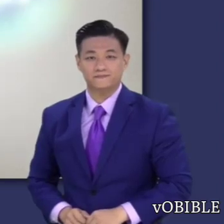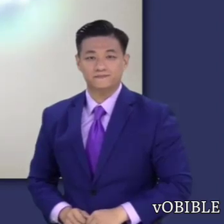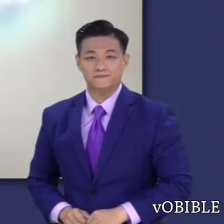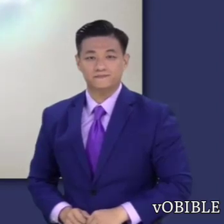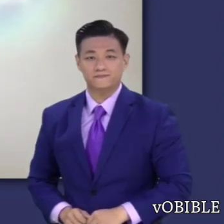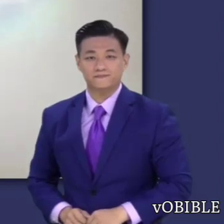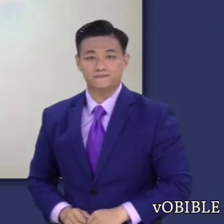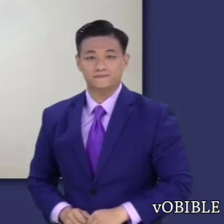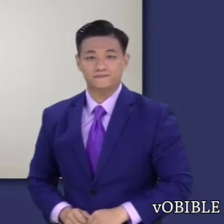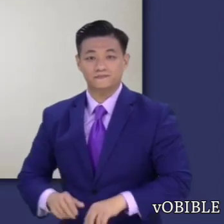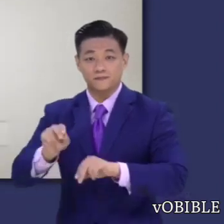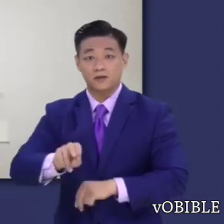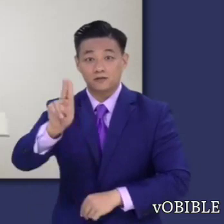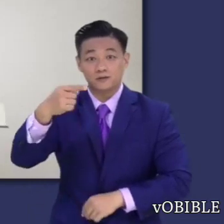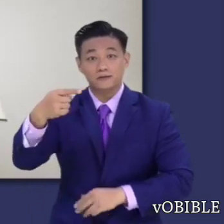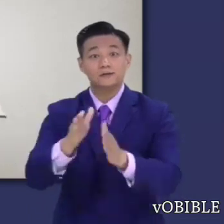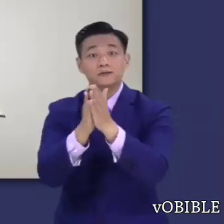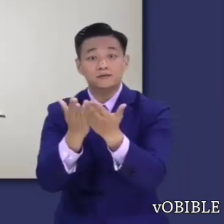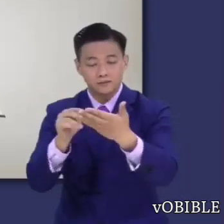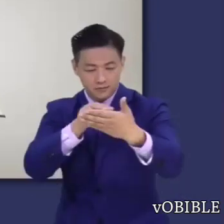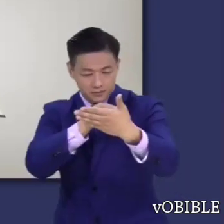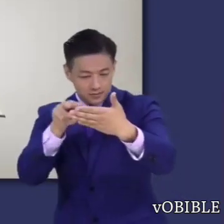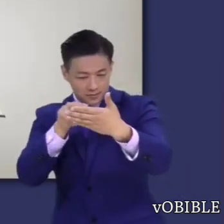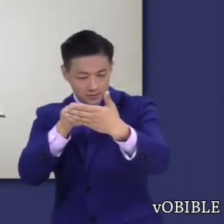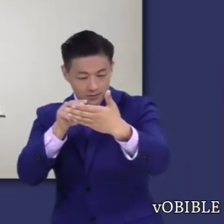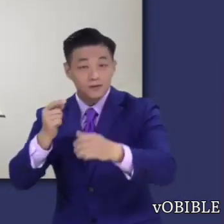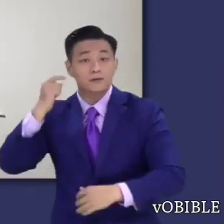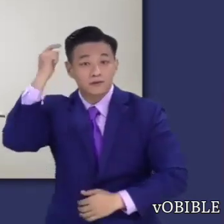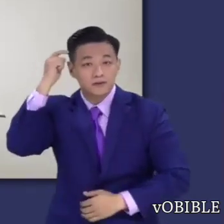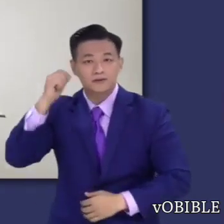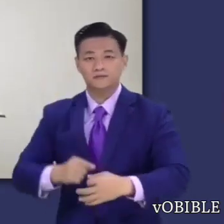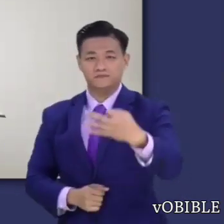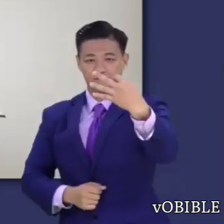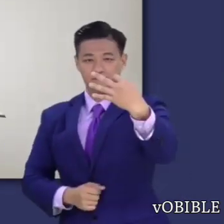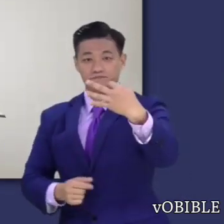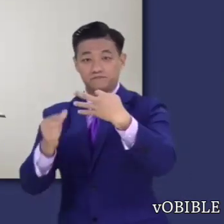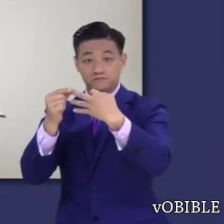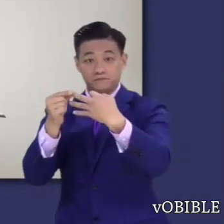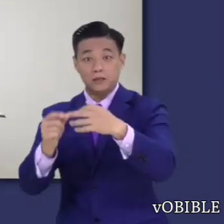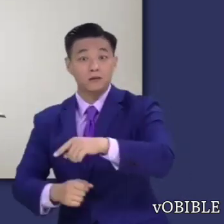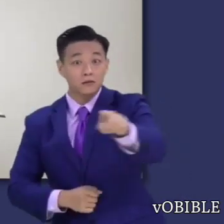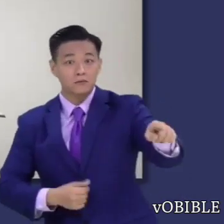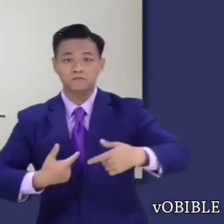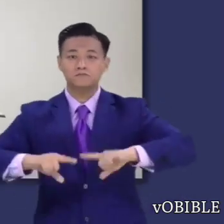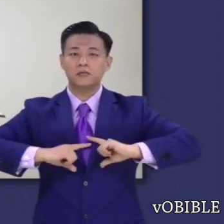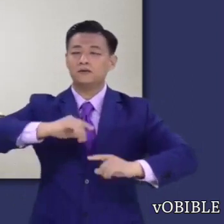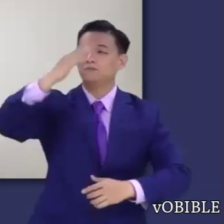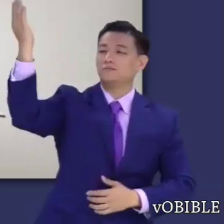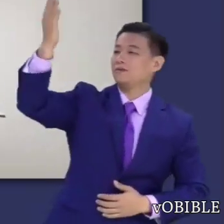听。你读约翰一书时，请留意，我们必须远离叛道的